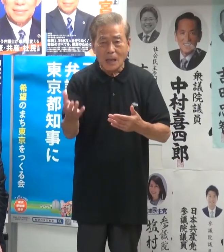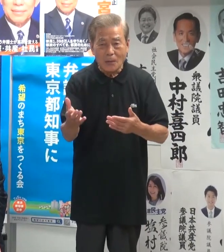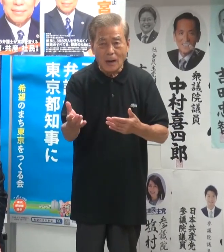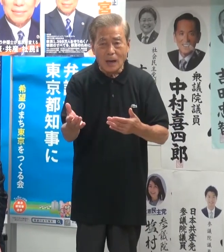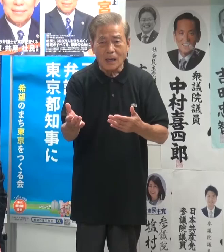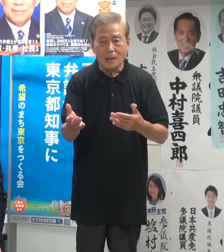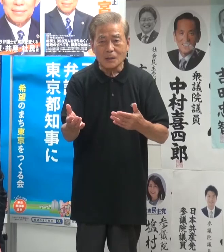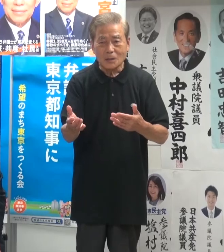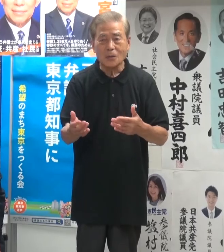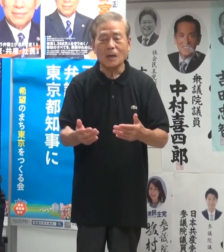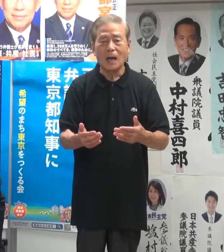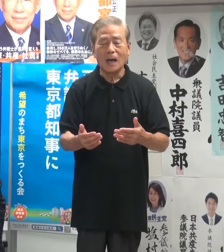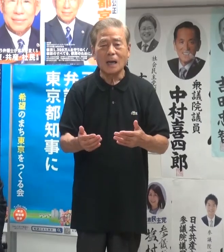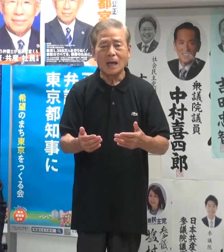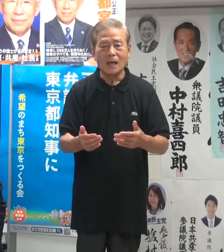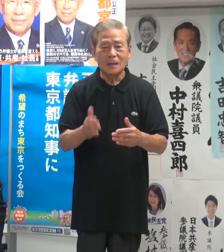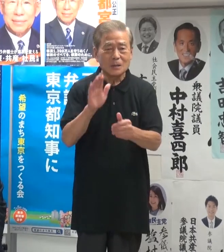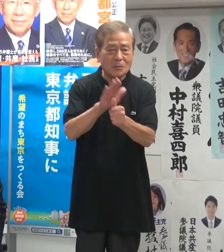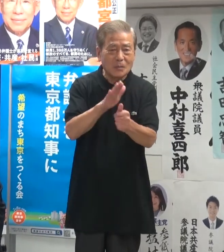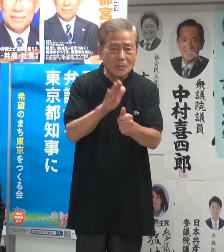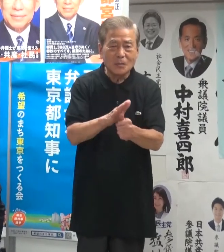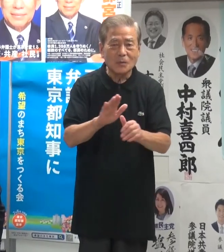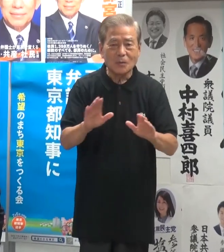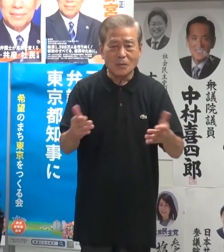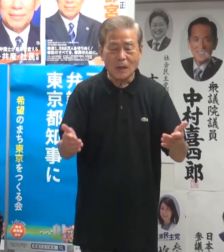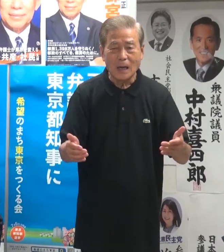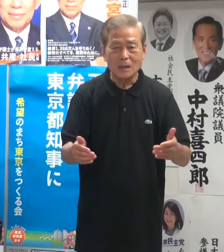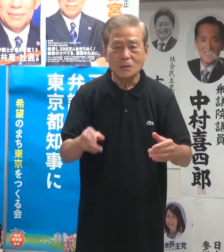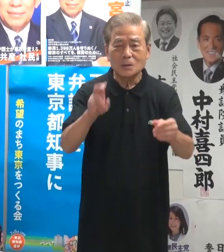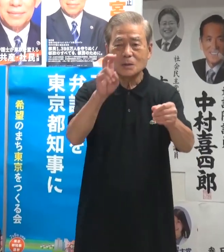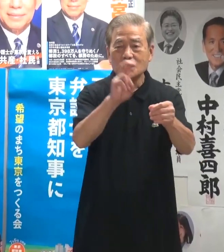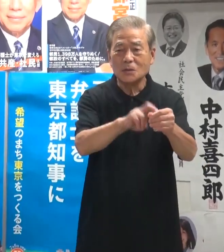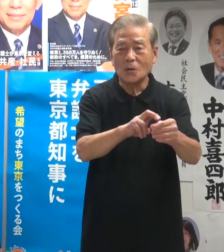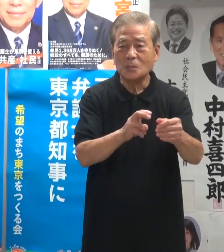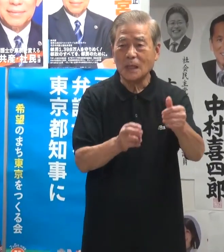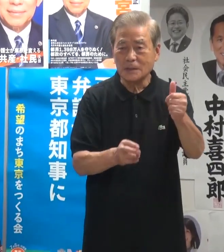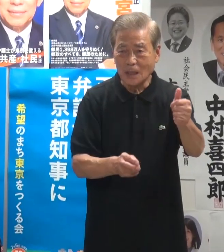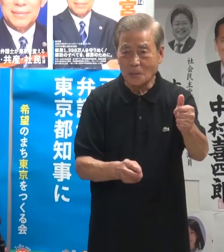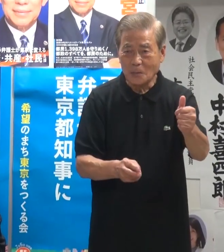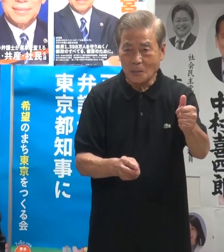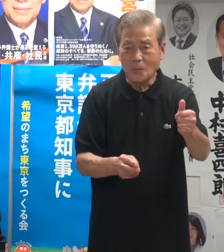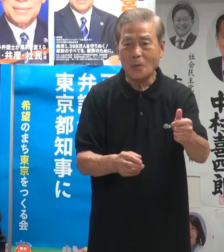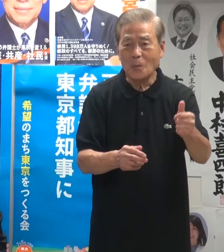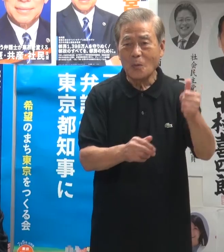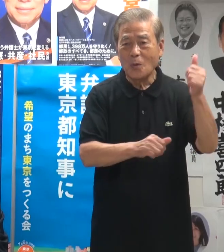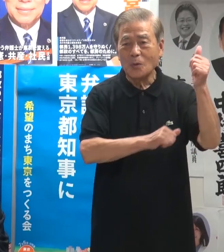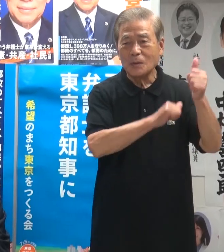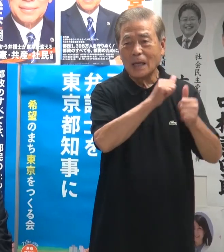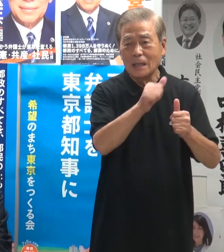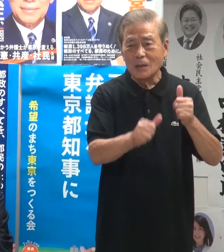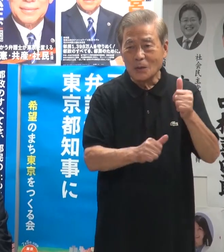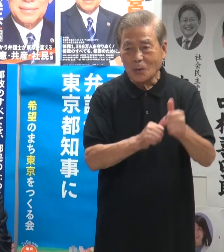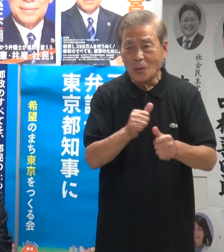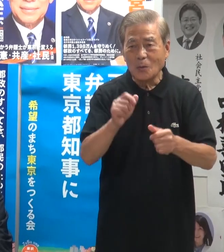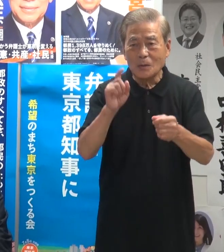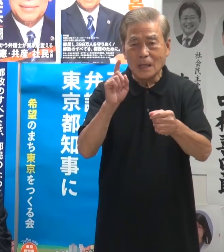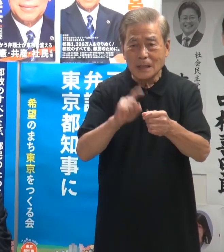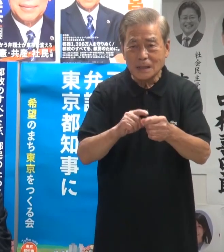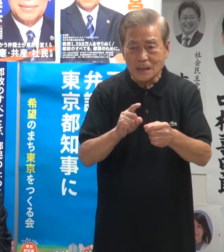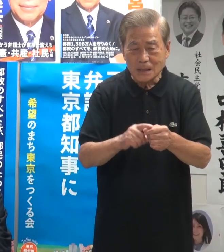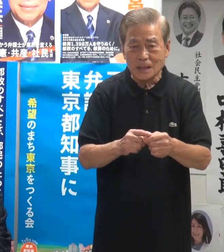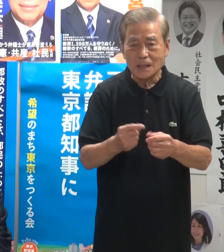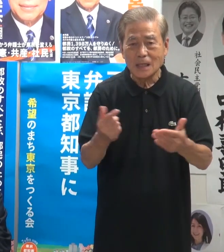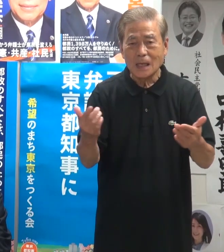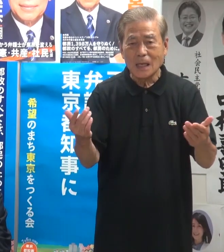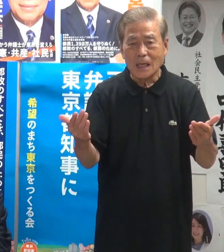人たちの、熱狂もあったし、それから宇都宮さんっていうね、伝統的にこうやっぱりこう革新勢